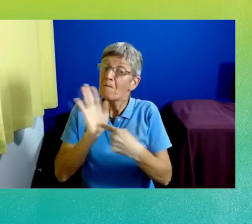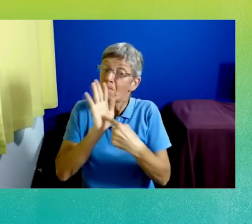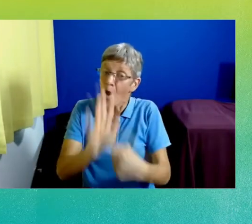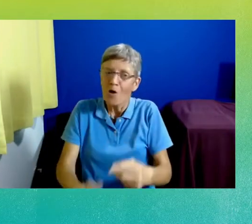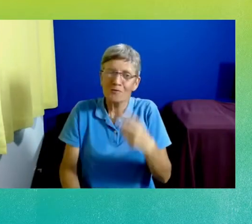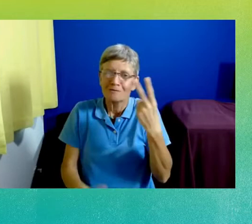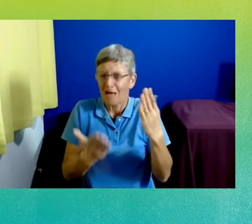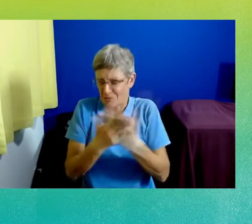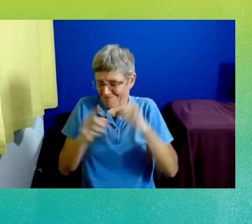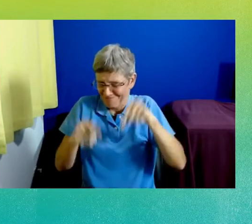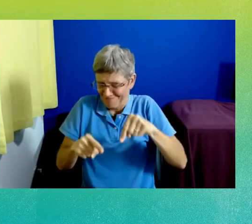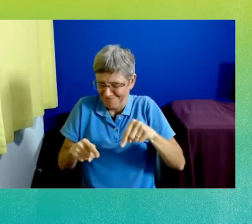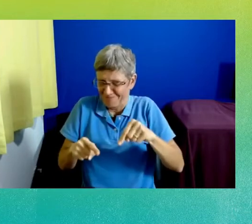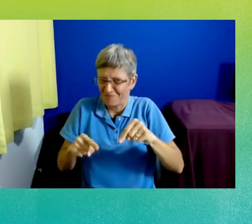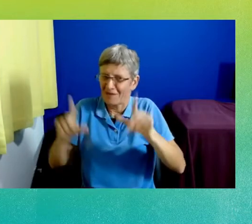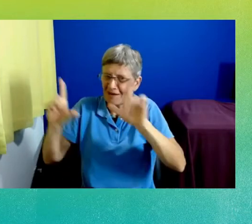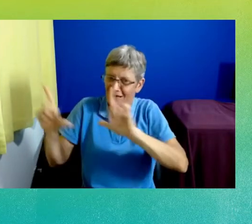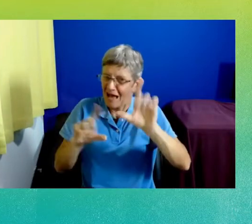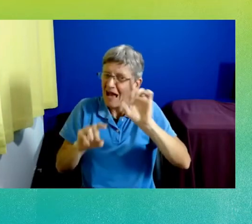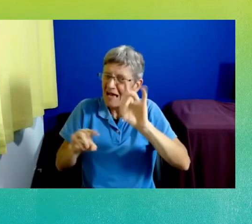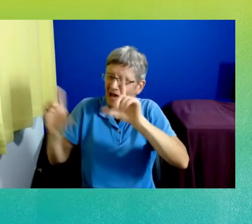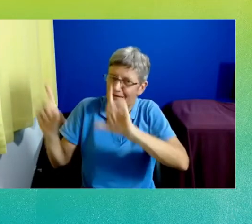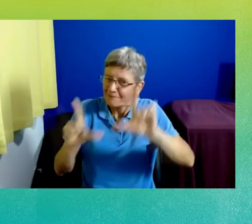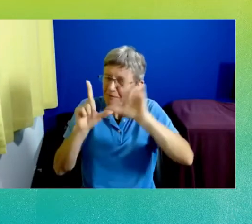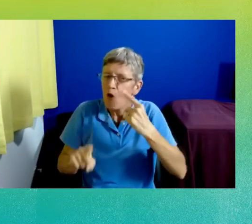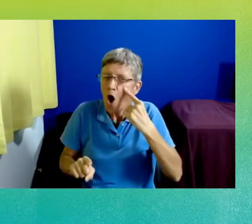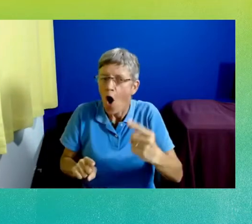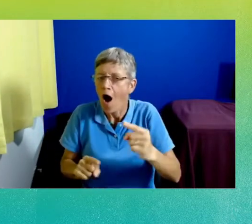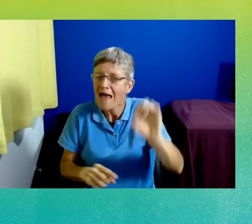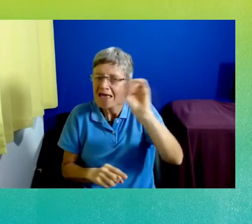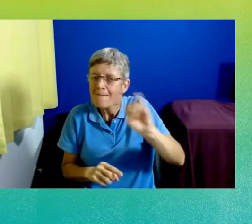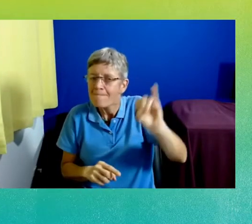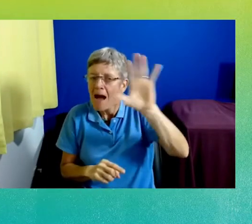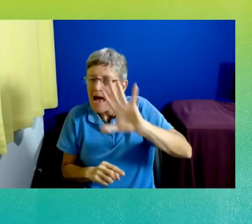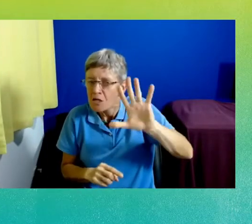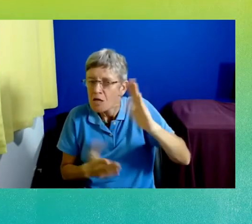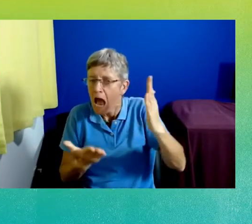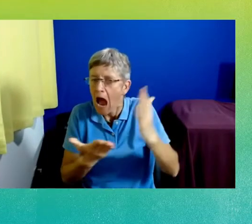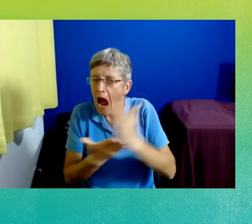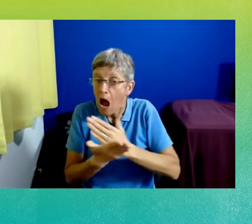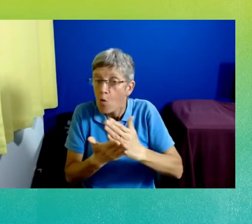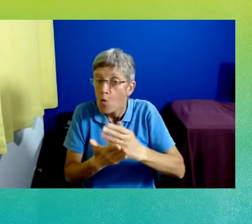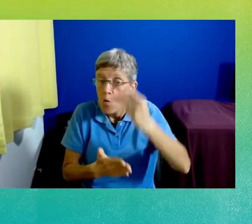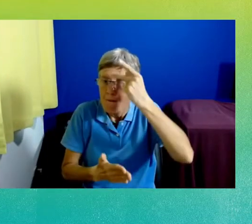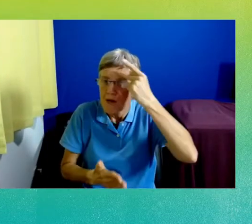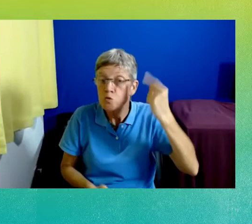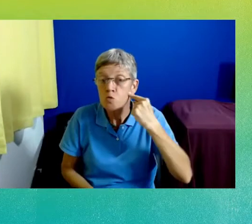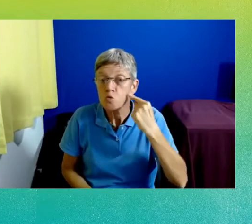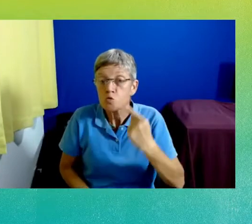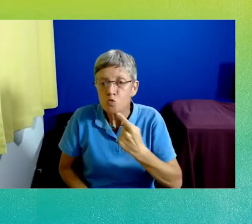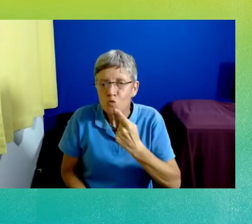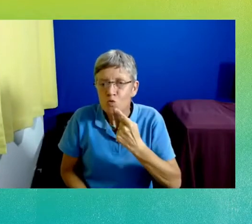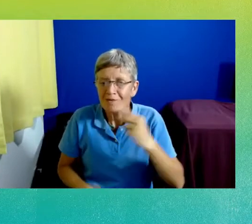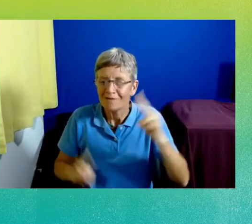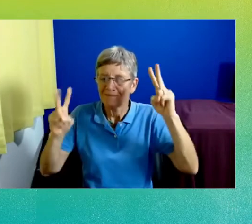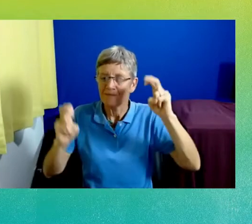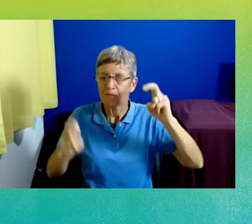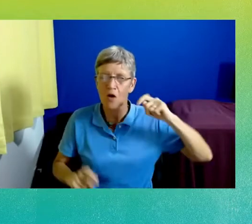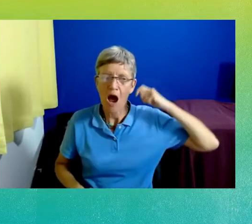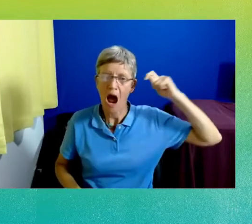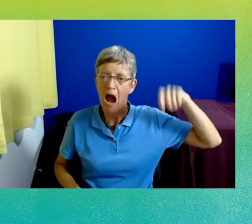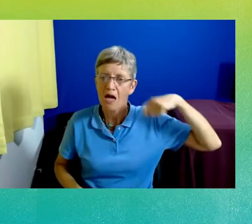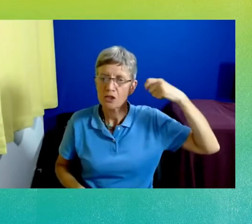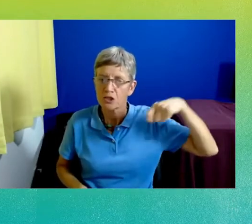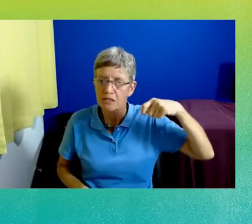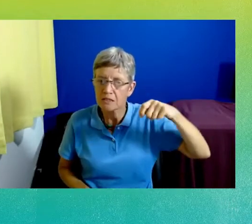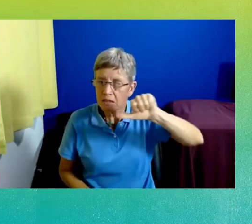da literatura, em Libras. Eu vou mostrar aqui algumas imagens de algumas